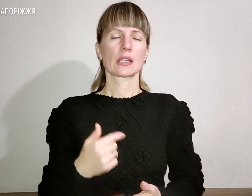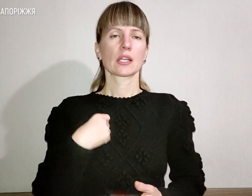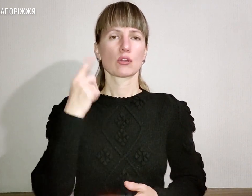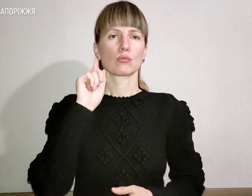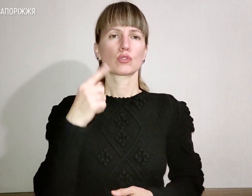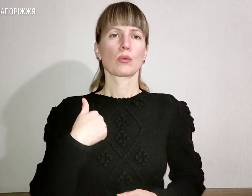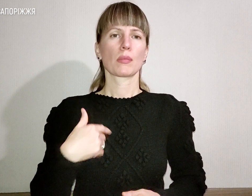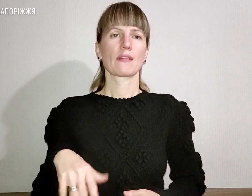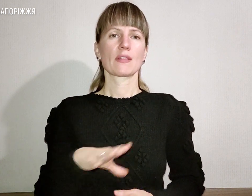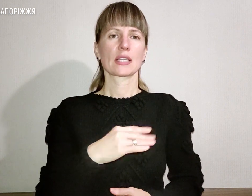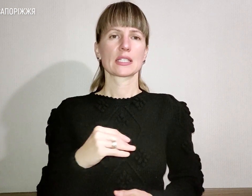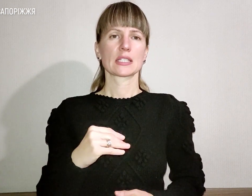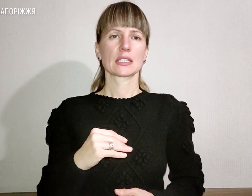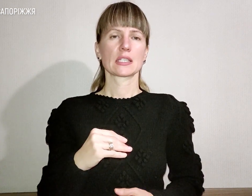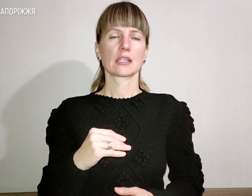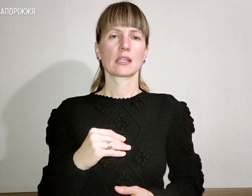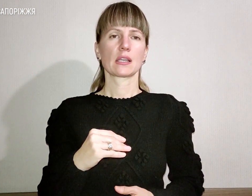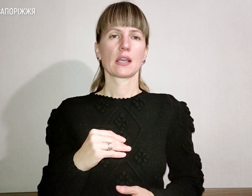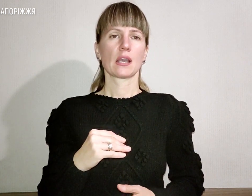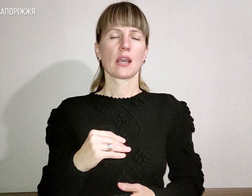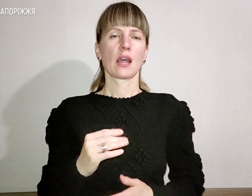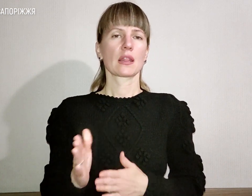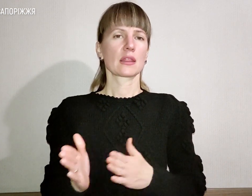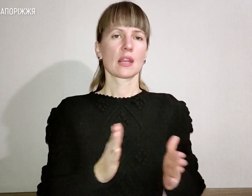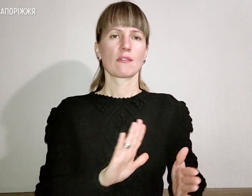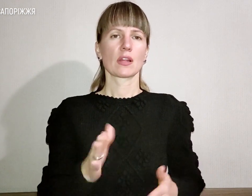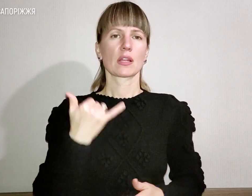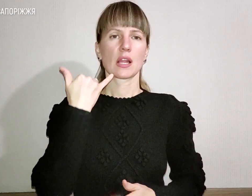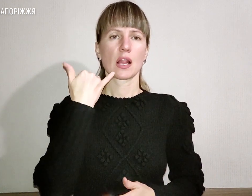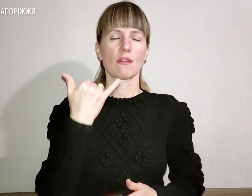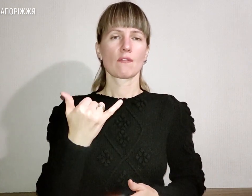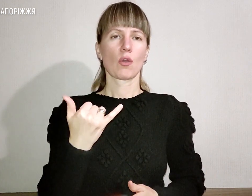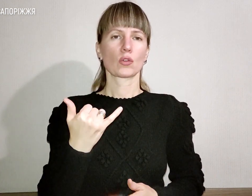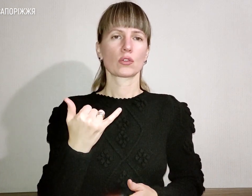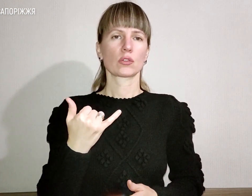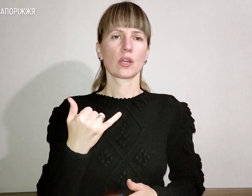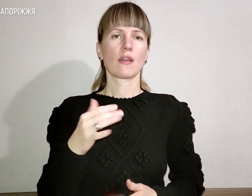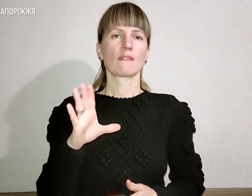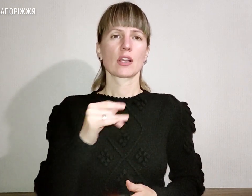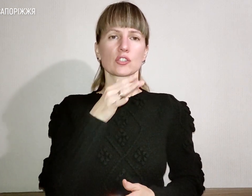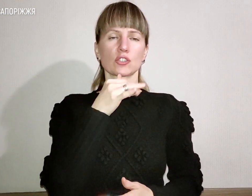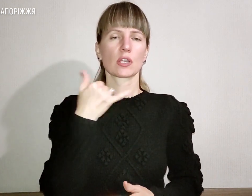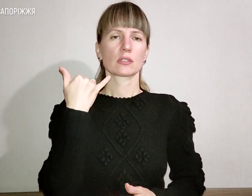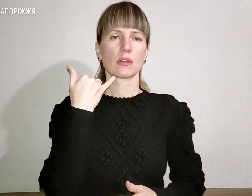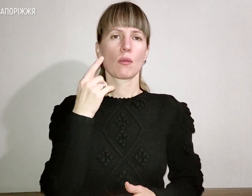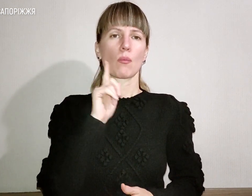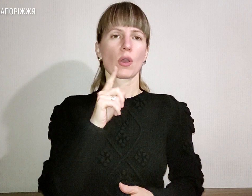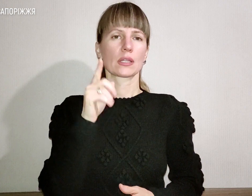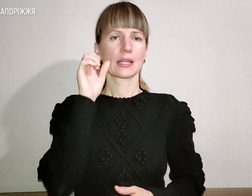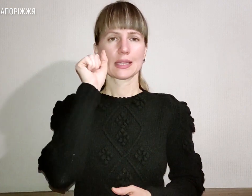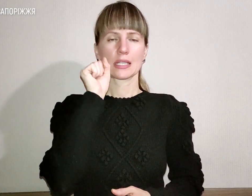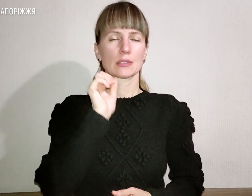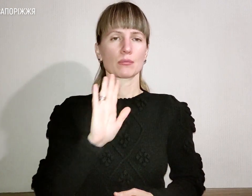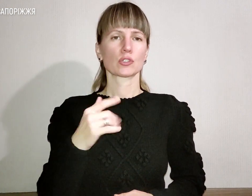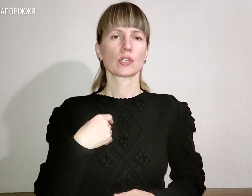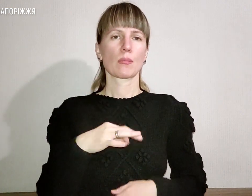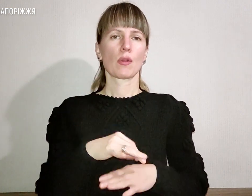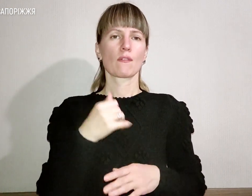всі не відкладаємо телефони весь час, поки ти не спиш. Я, наприклад, проводжу в телефоні, я